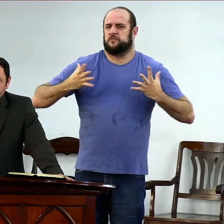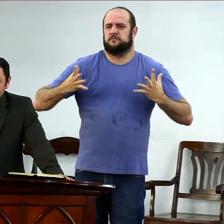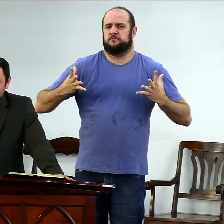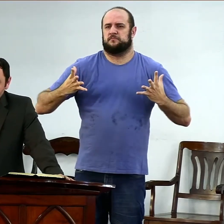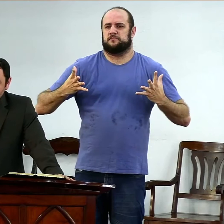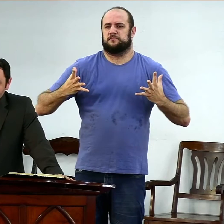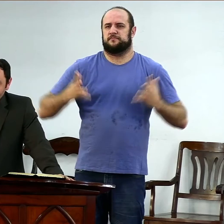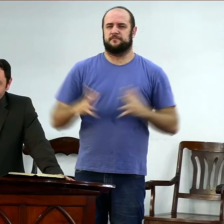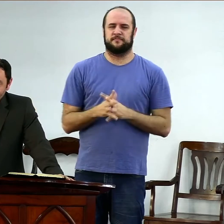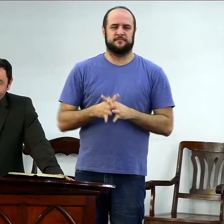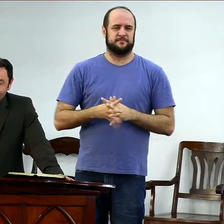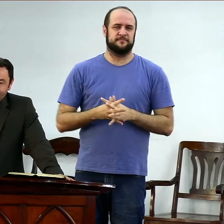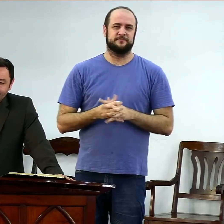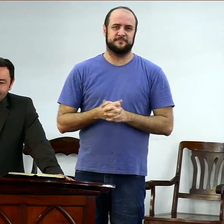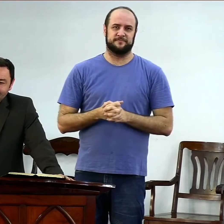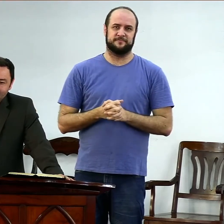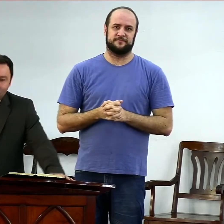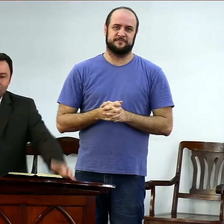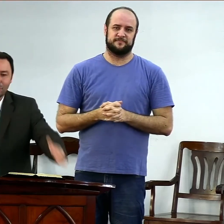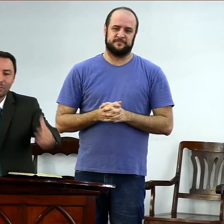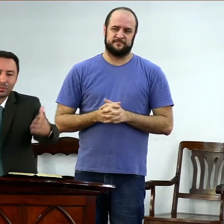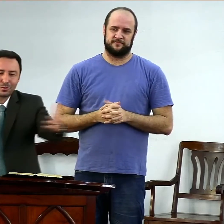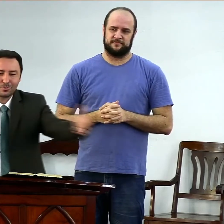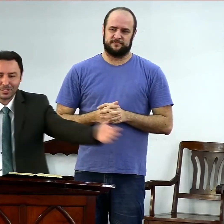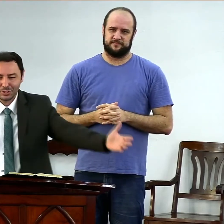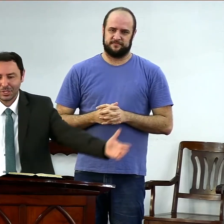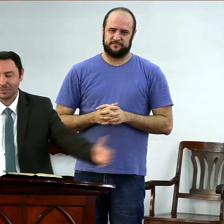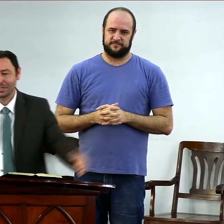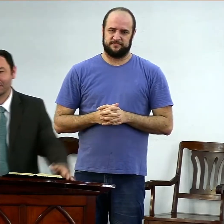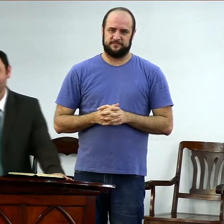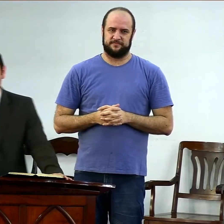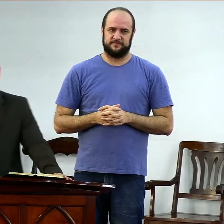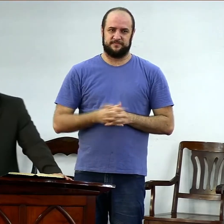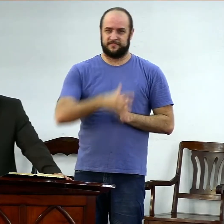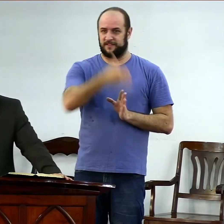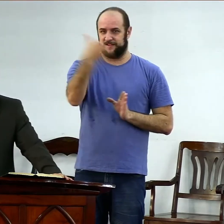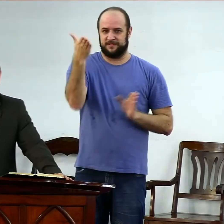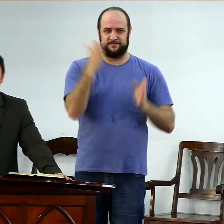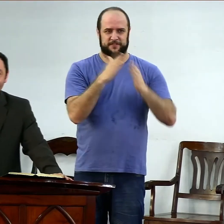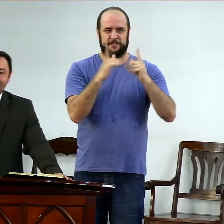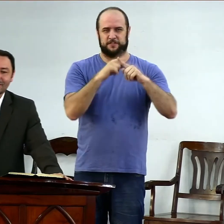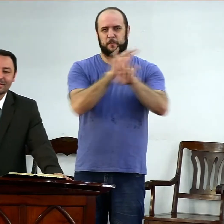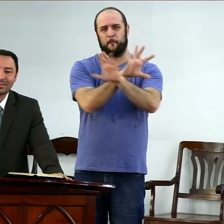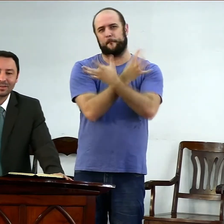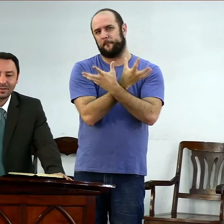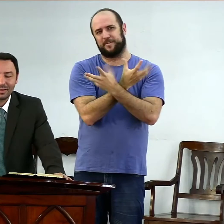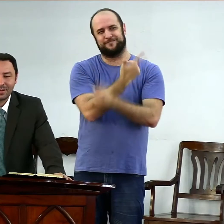E aqui nós temos, se o nosso público estivesse cheio aqui,